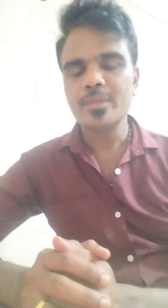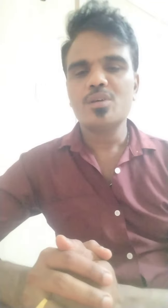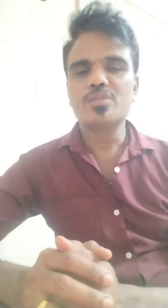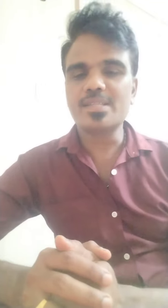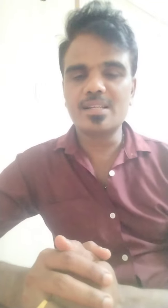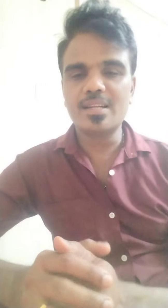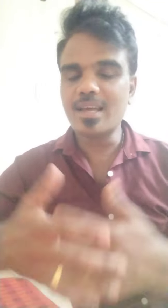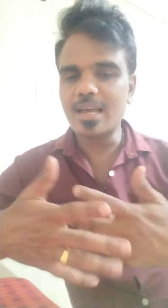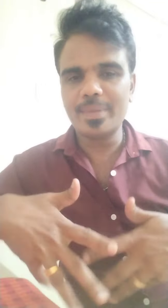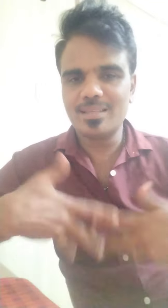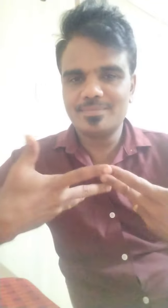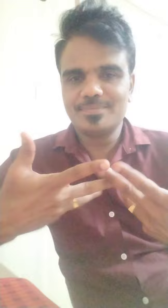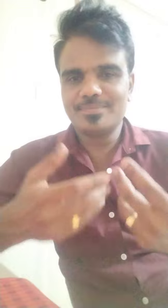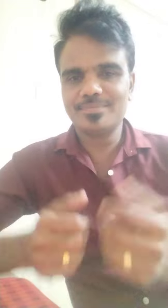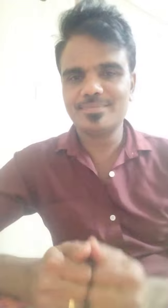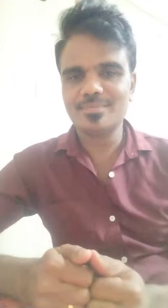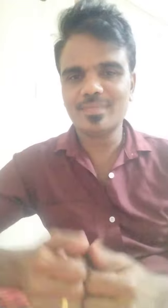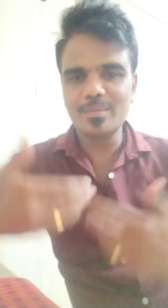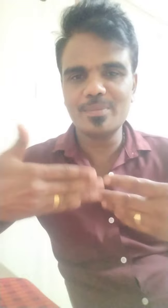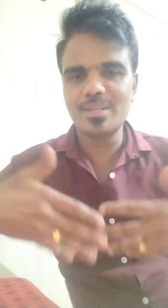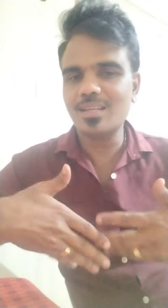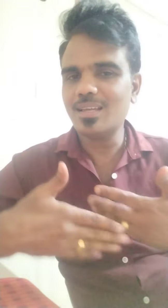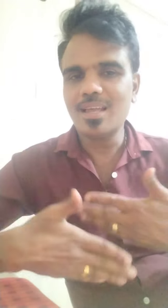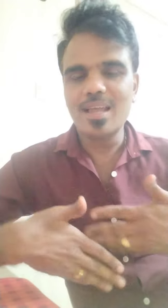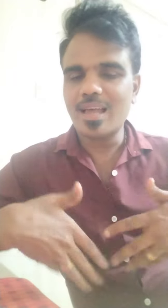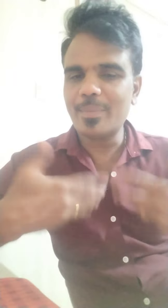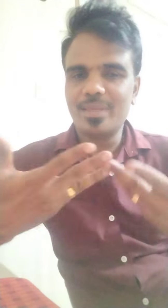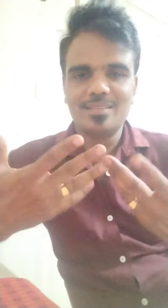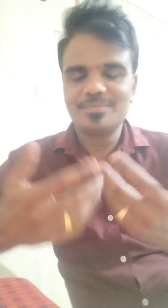ஸோ ஃபஸ்ட் என்னென்னா ஹாப்பி. எப்படி செய்ய போகிறீங்க? ஹாப்பி,